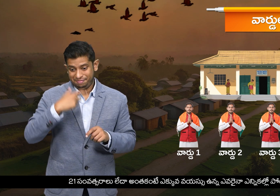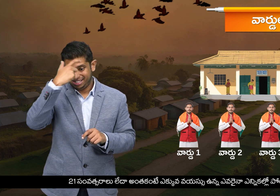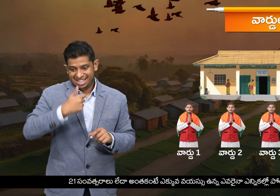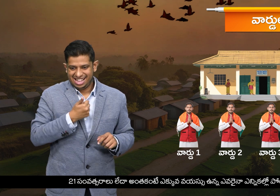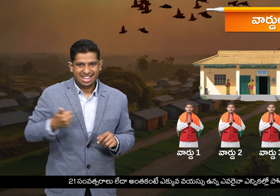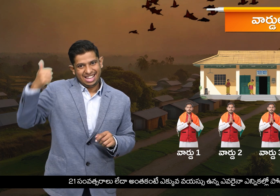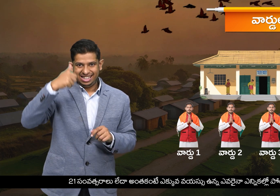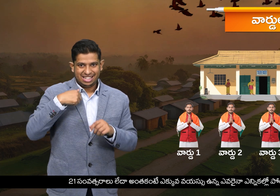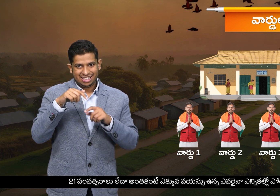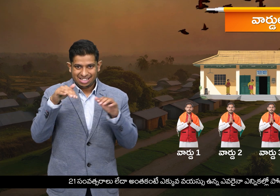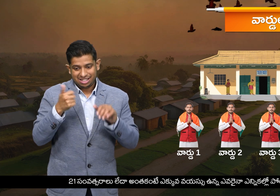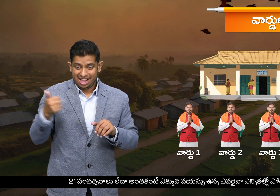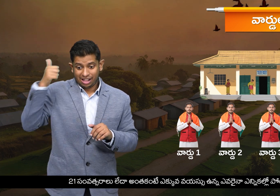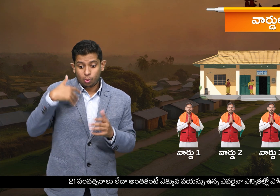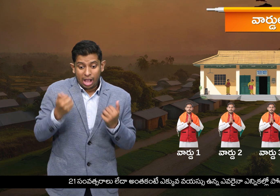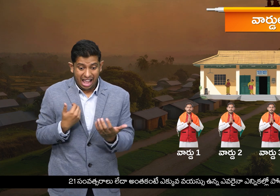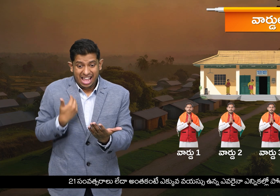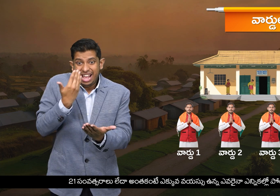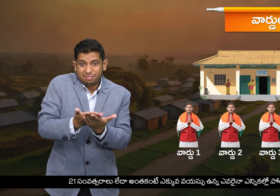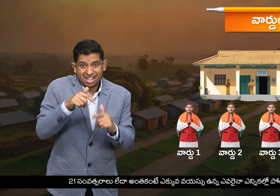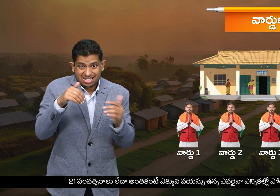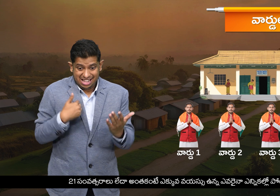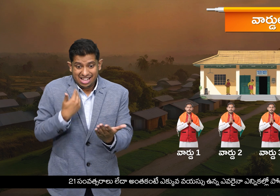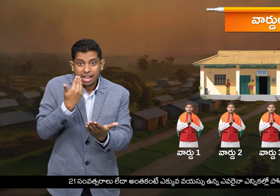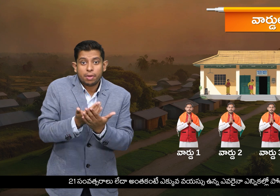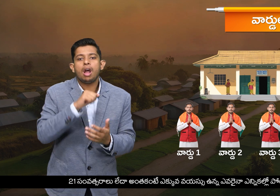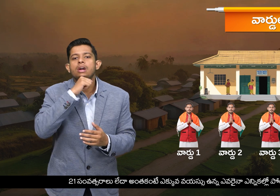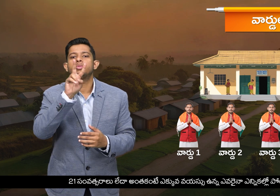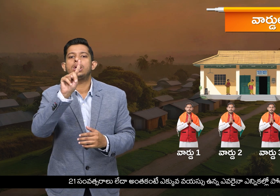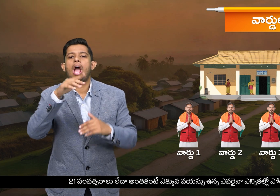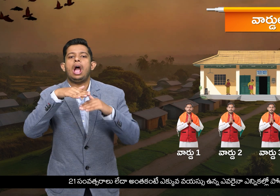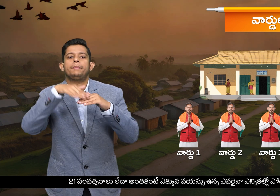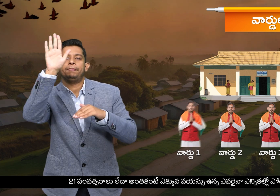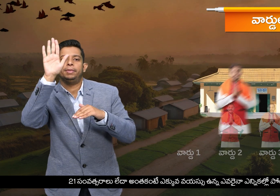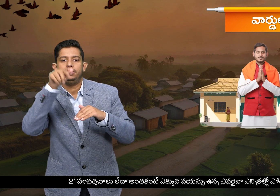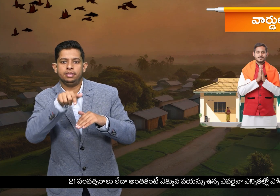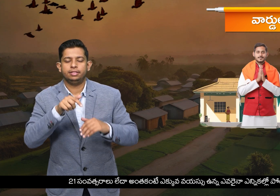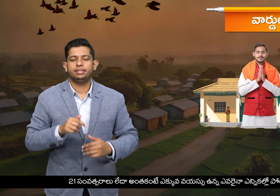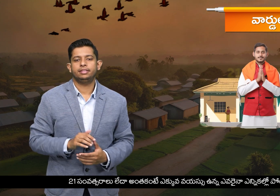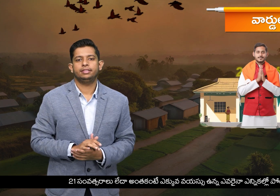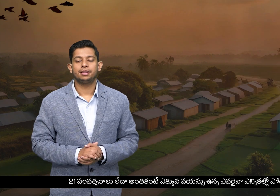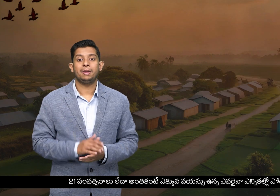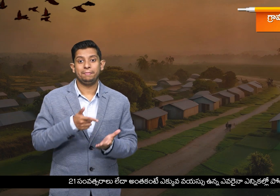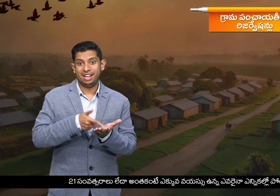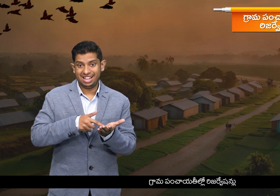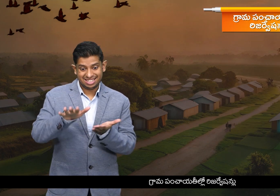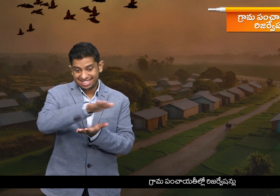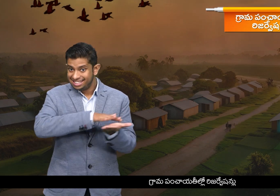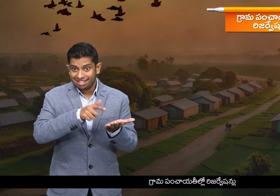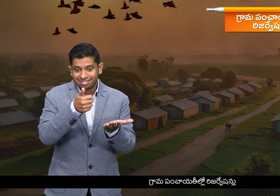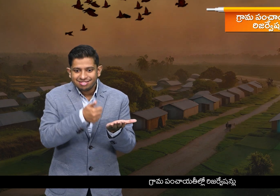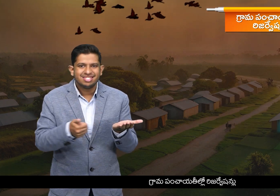ఇరవై 21 సంవత్సరాలు లేదా అంతకంటే ఎక్కువ వయసు ఉన్న ఎవరైనా ఎన్నికల్లో పోటీ చేయవచ్చు.